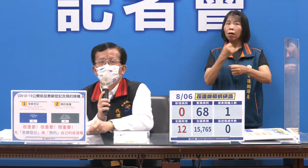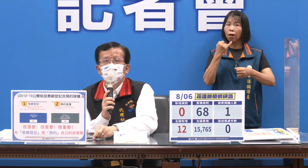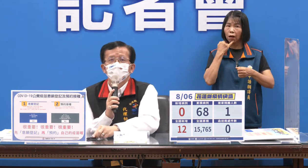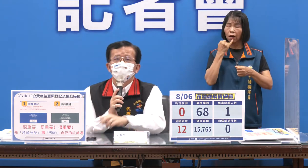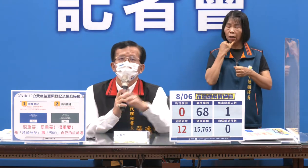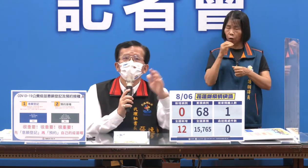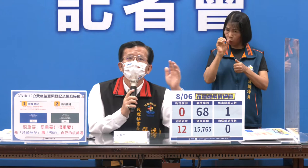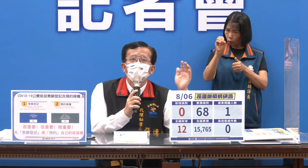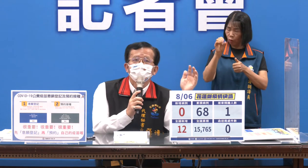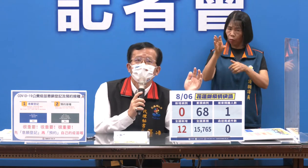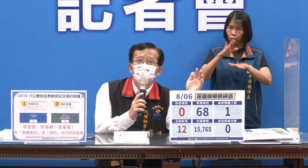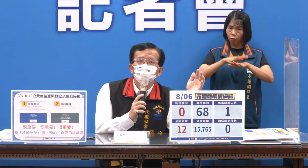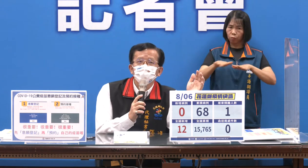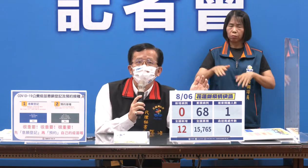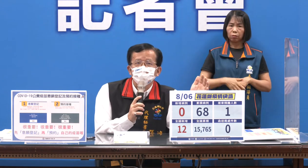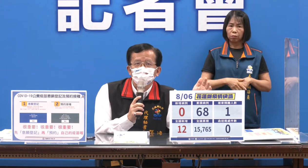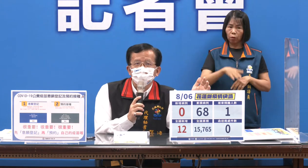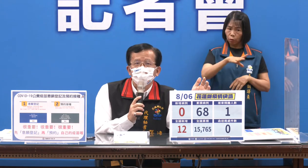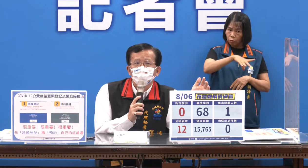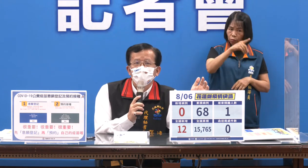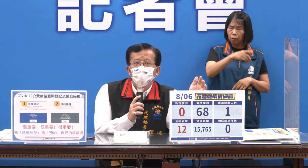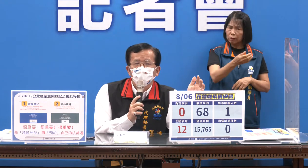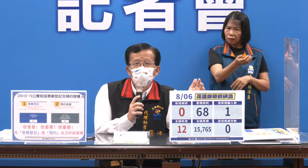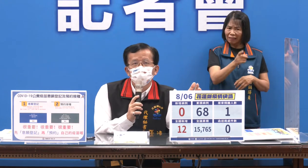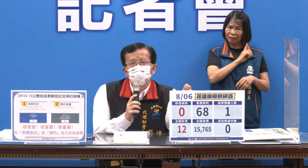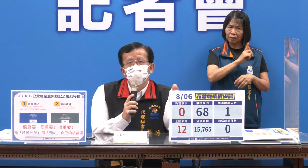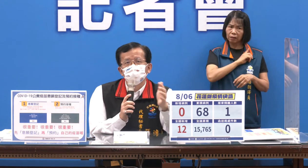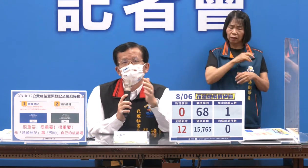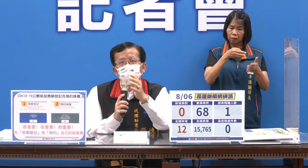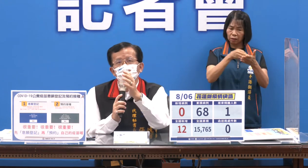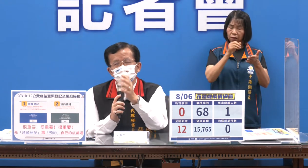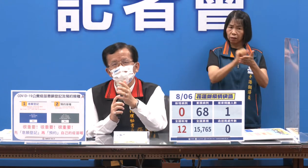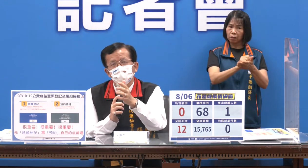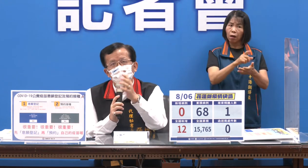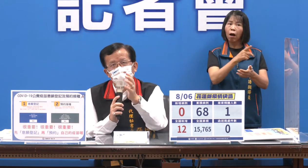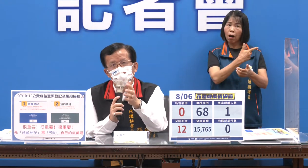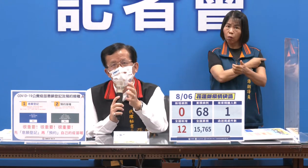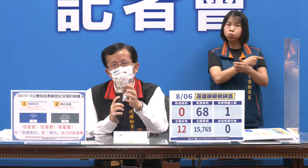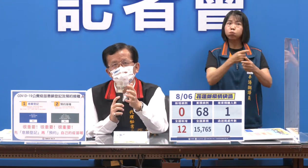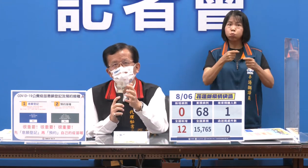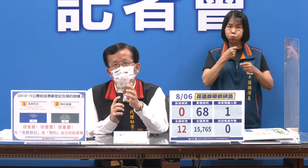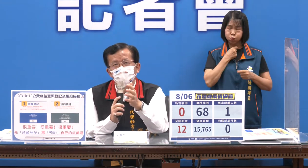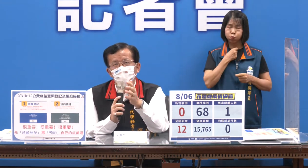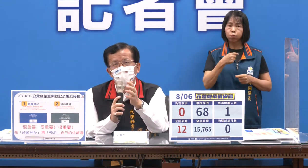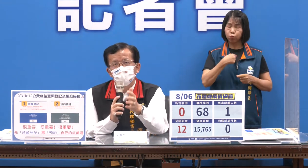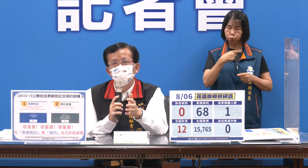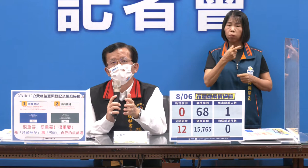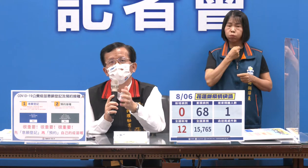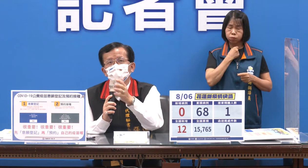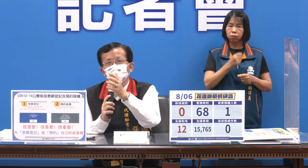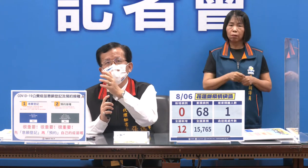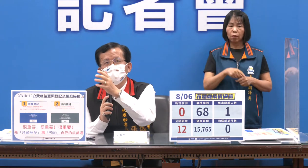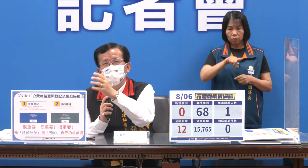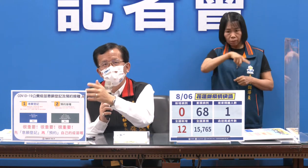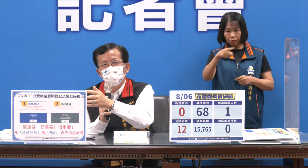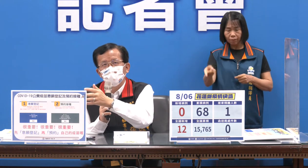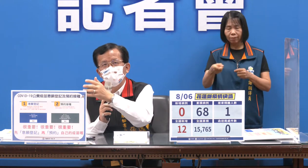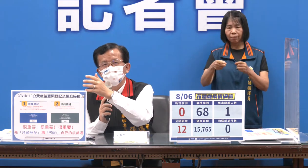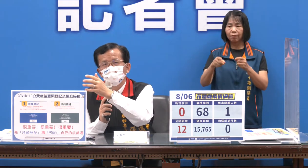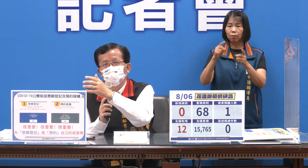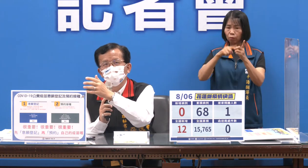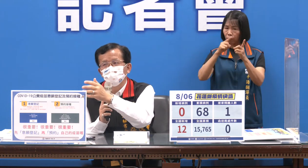约，先表达我想接种，后续再告诉你可以来接种，那么接着